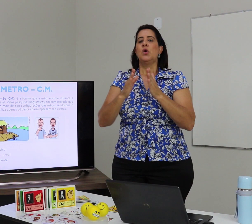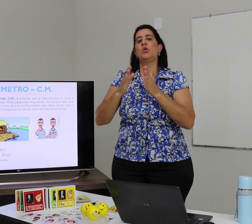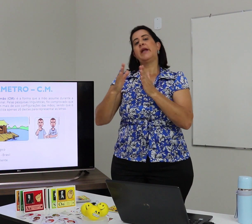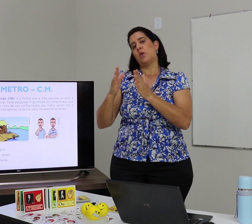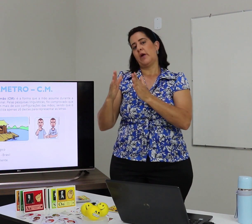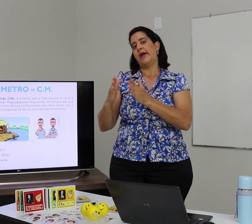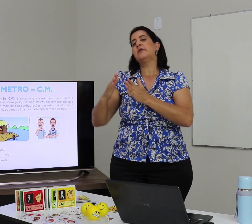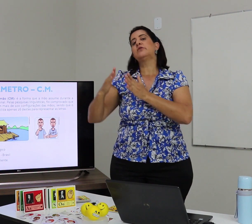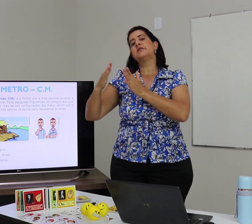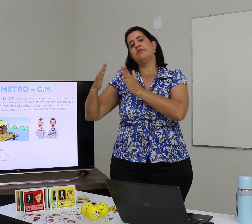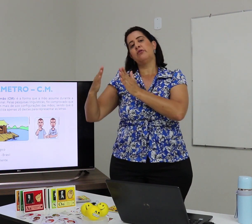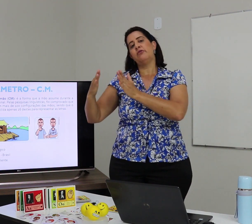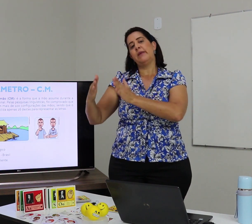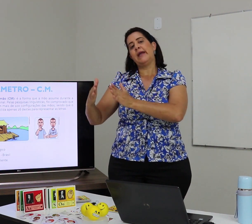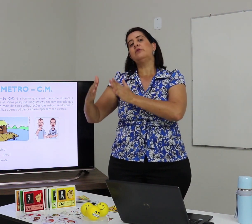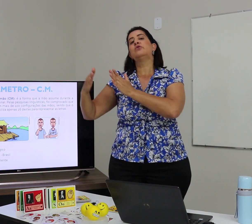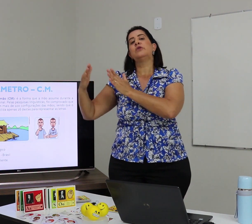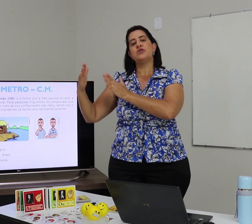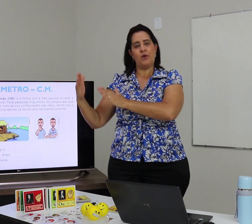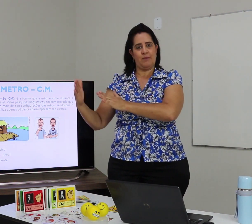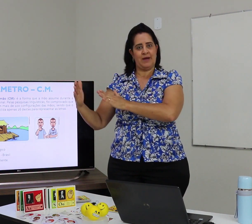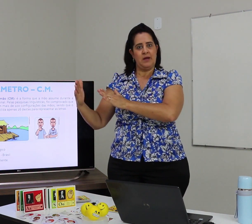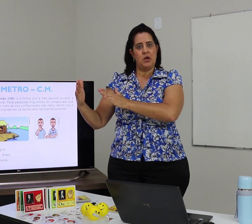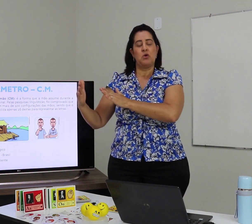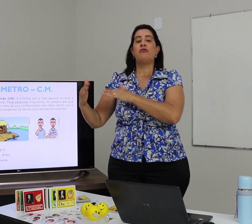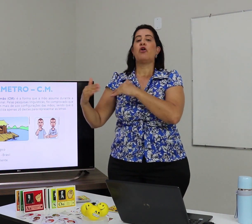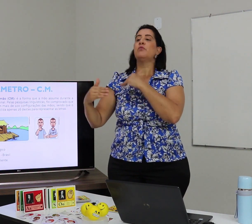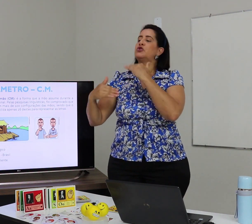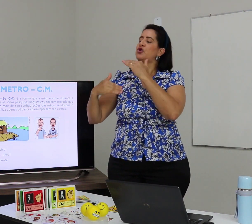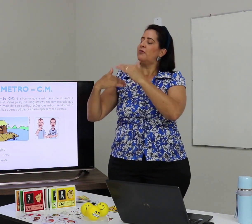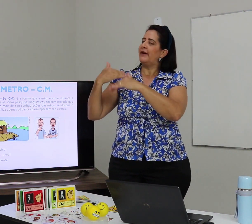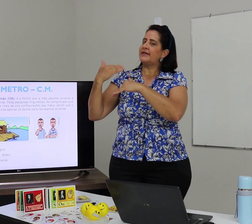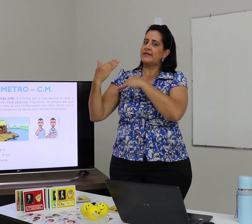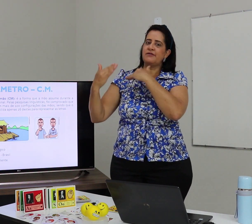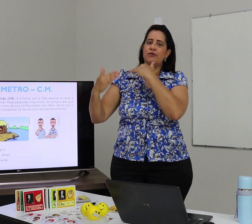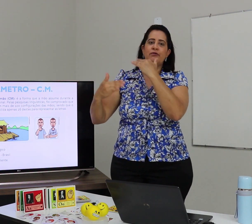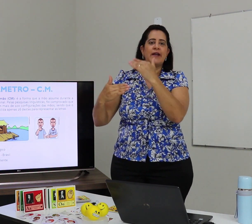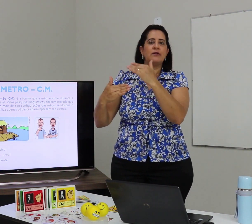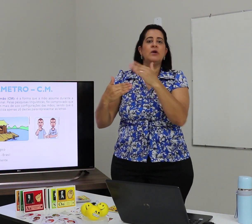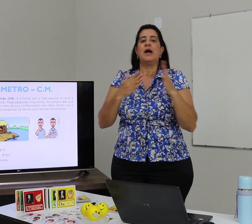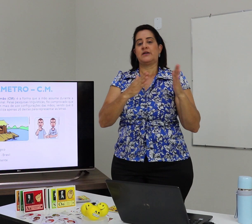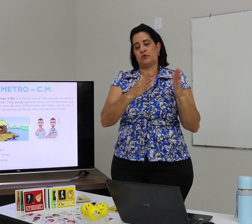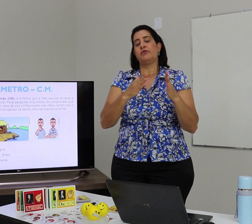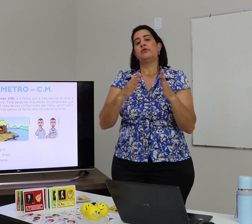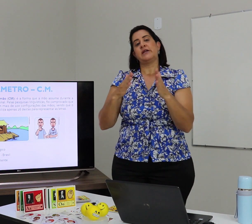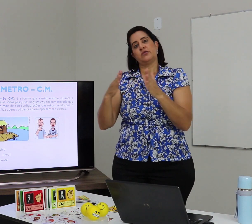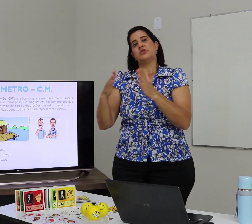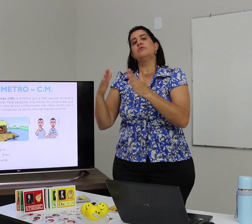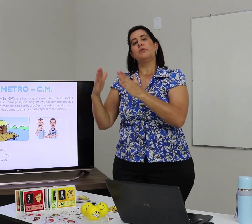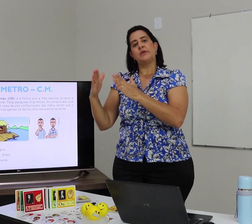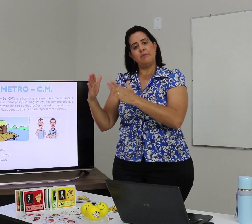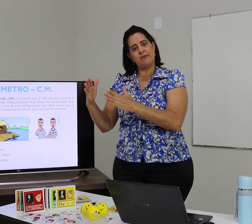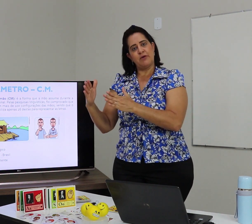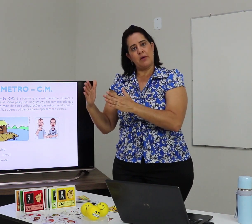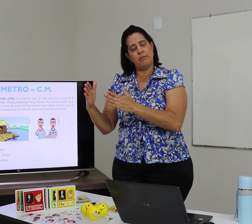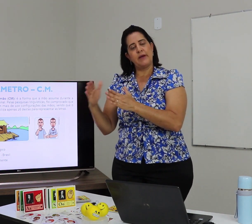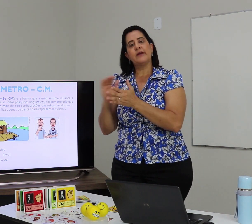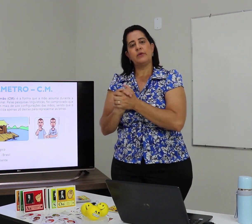o decorrer do desenvolvimento do idioma. Conforme o idioma vai se desenvolvendo, as configurações de mão também vão acompanhando